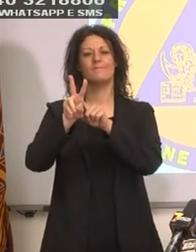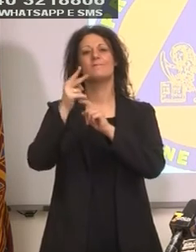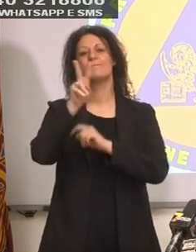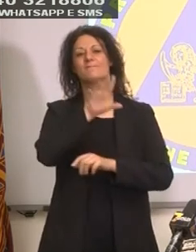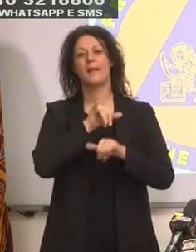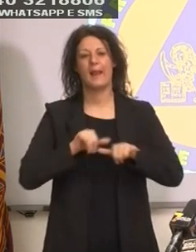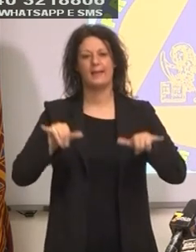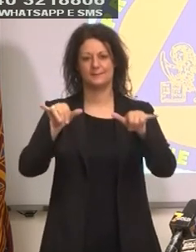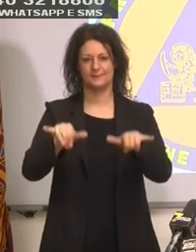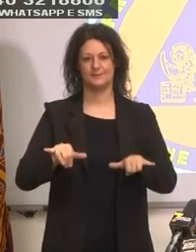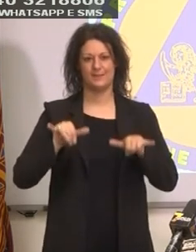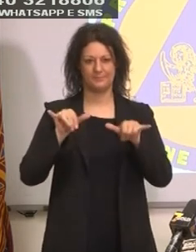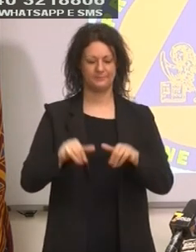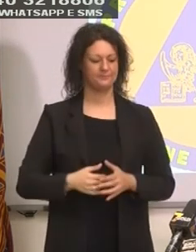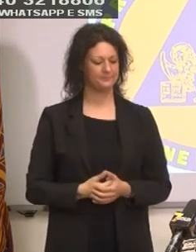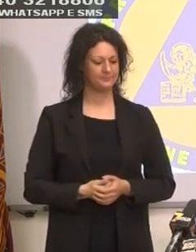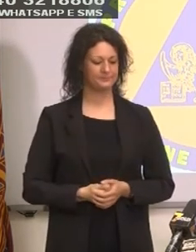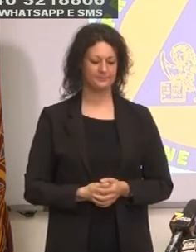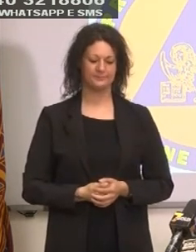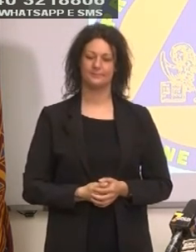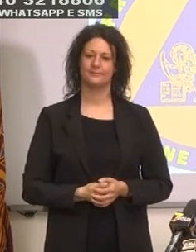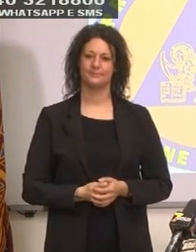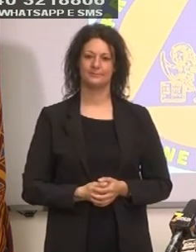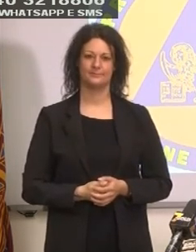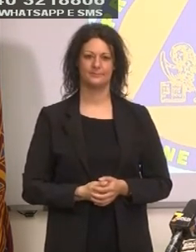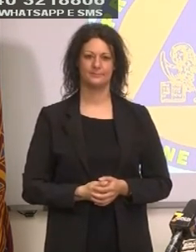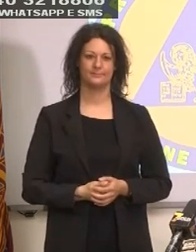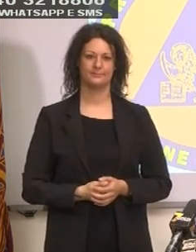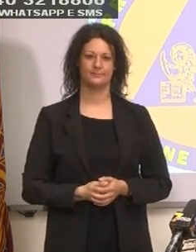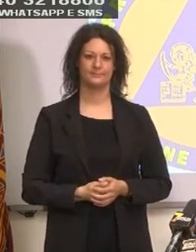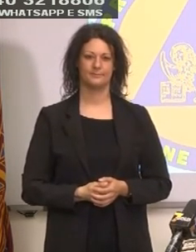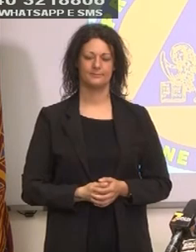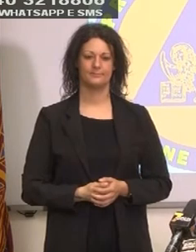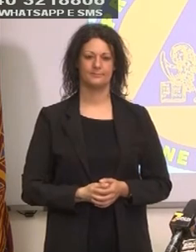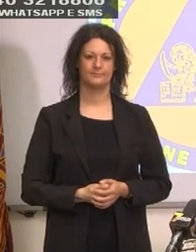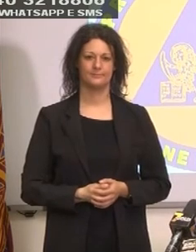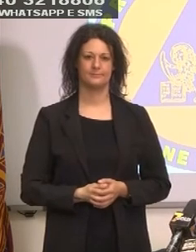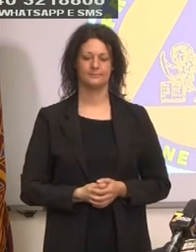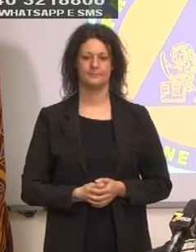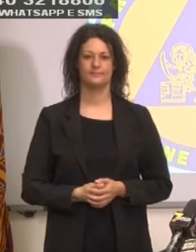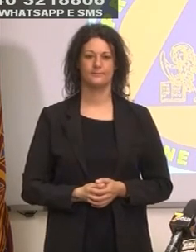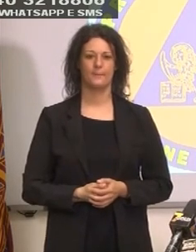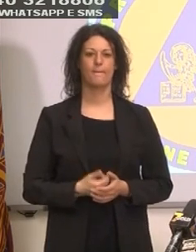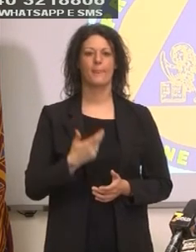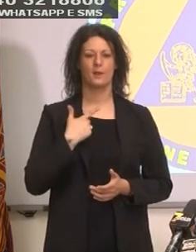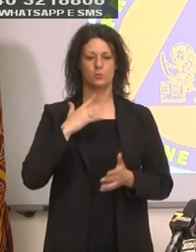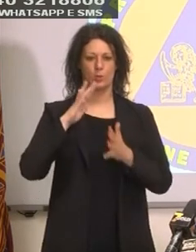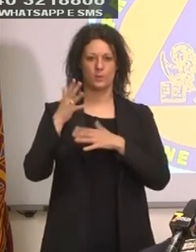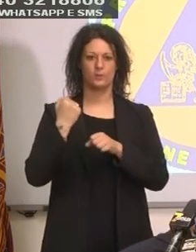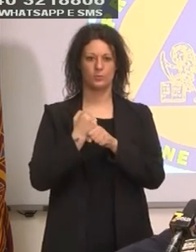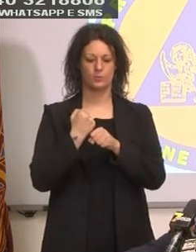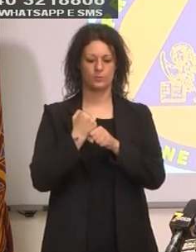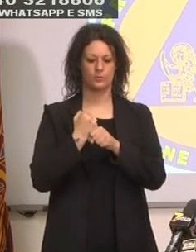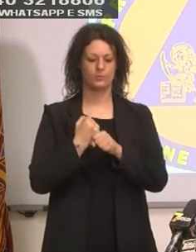of, land of Venice, quindi brava. Poi c'era anche un altro lavoro, brava